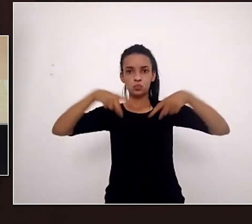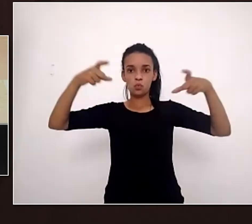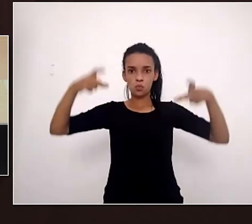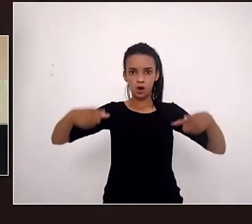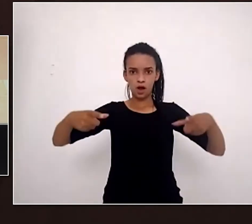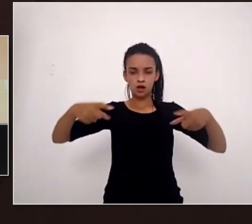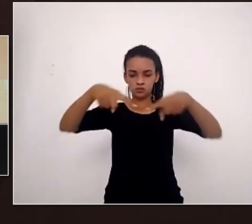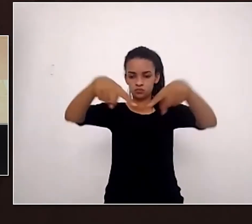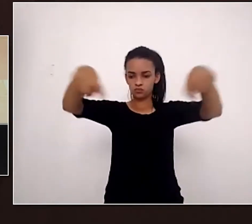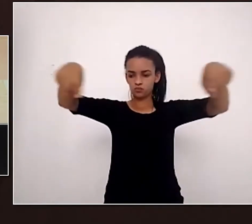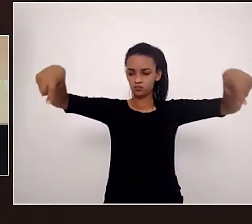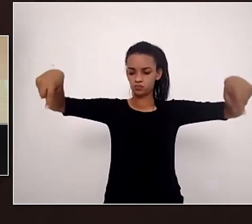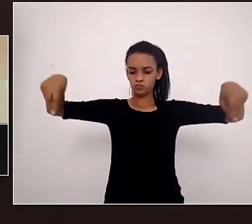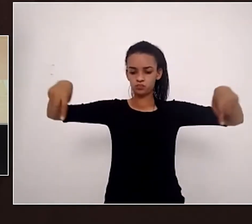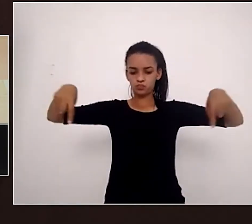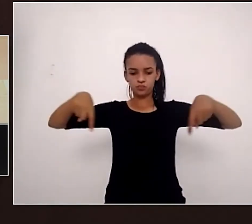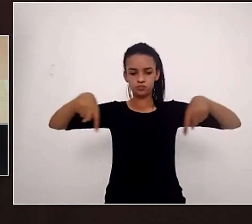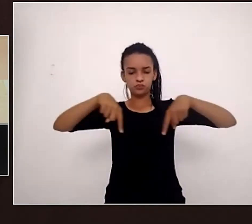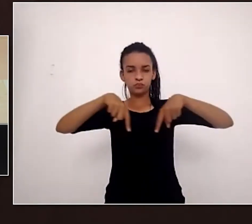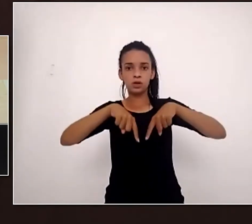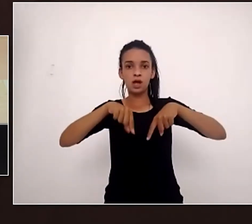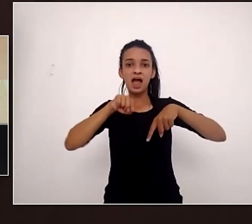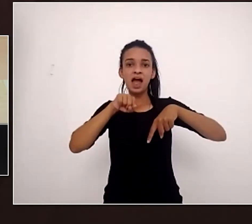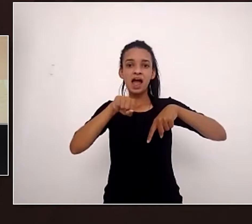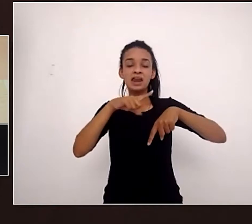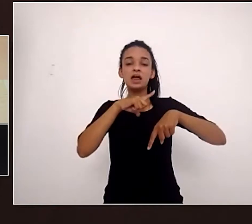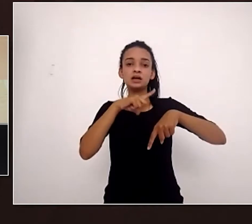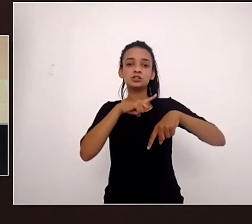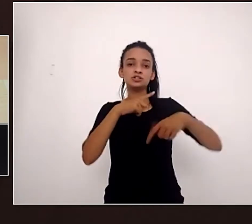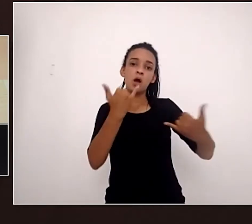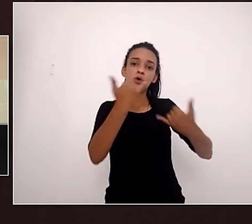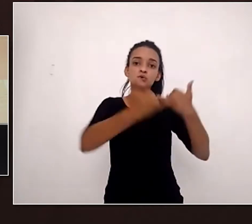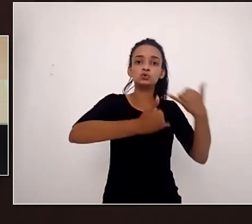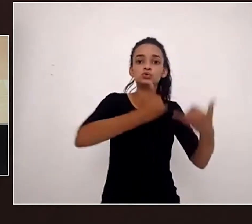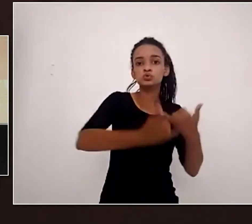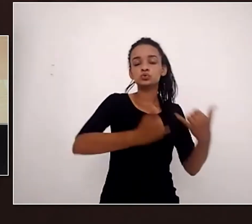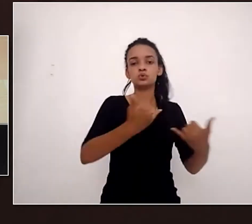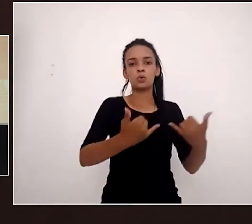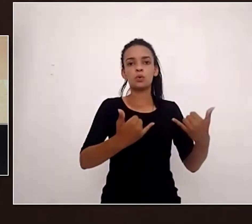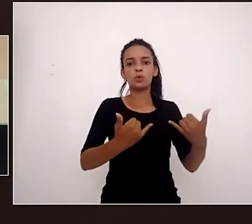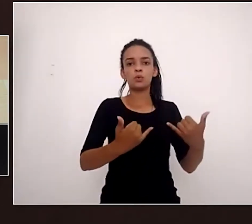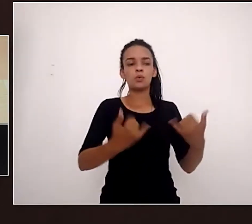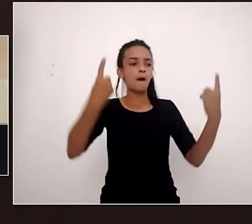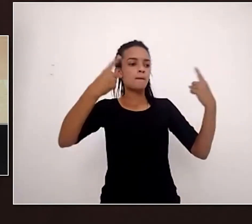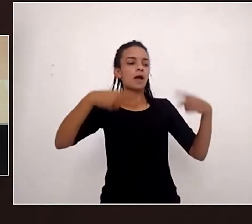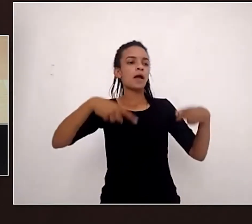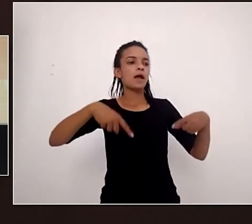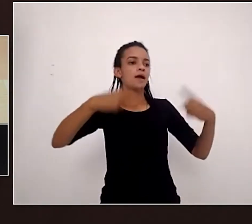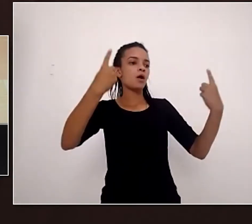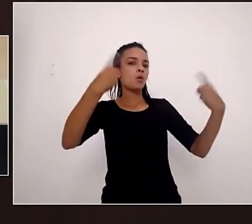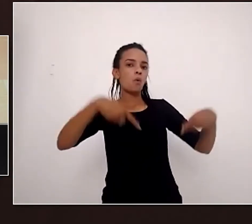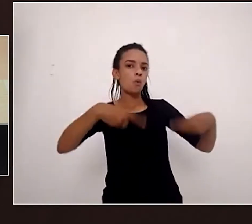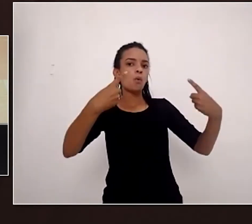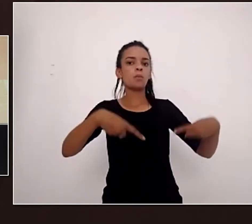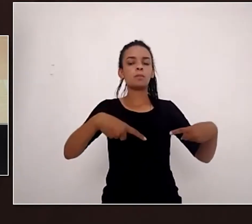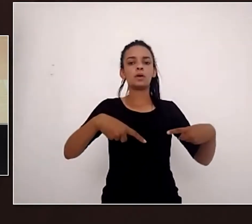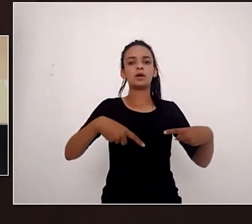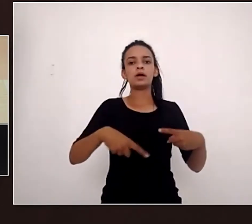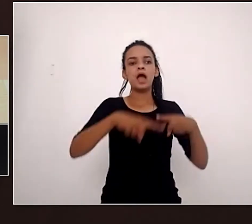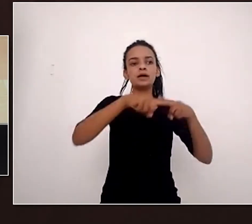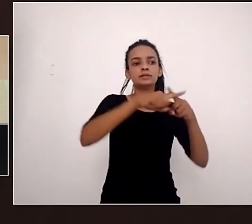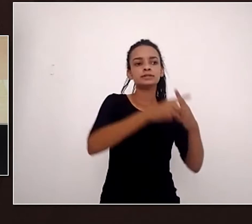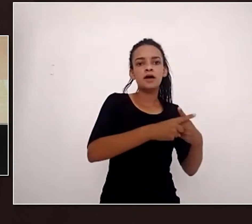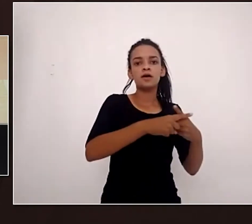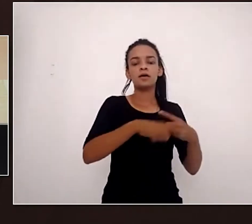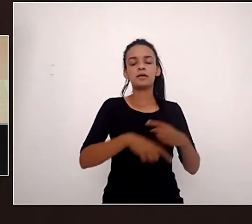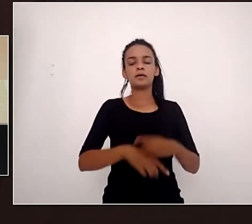e ali onde fazia competições de bigas, né? Ali, né? E era